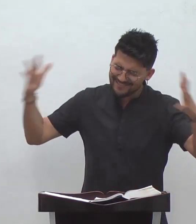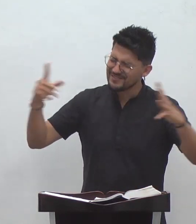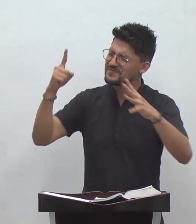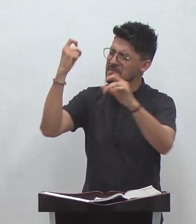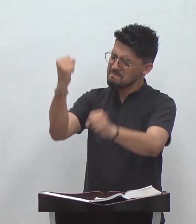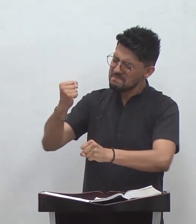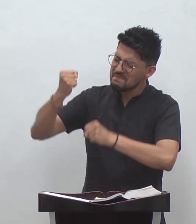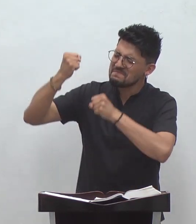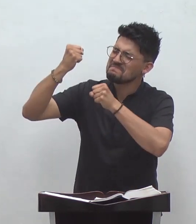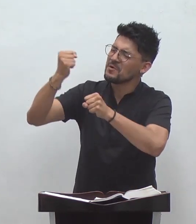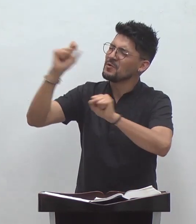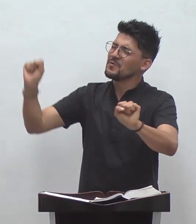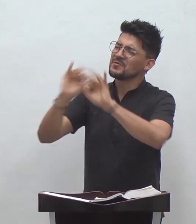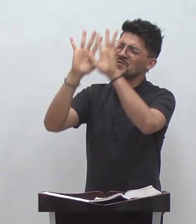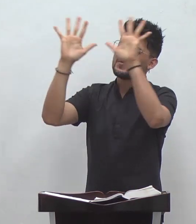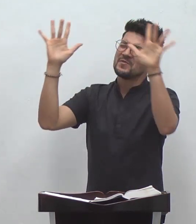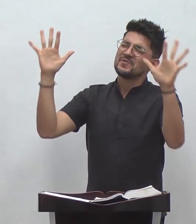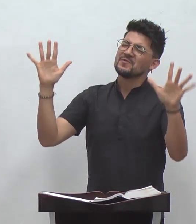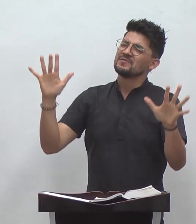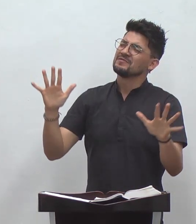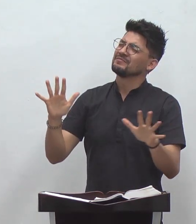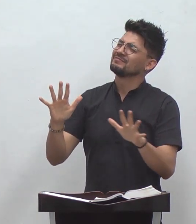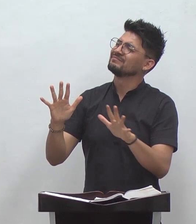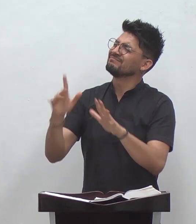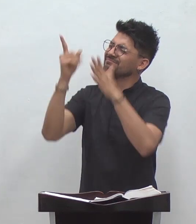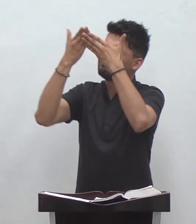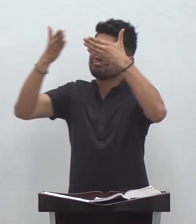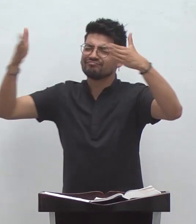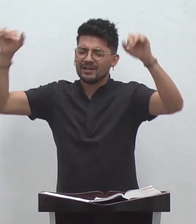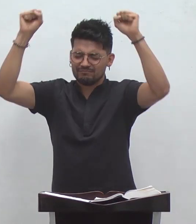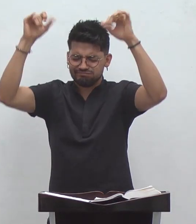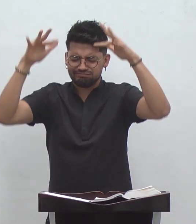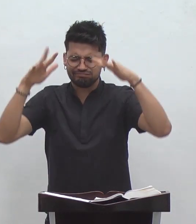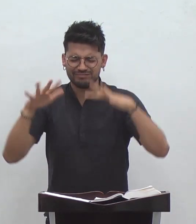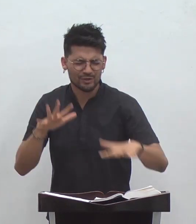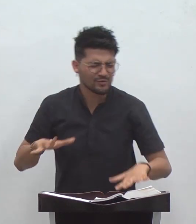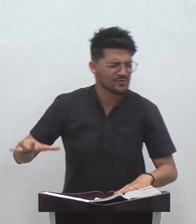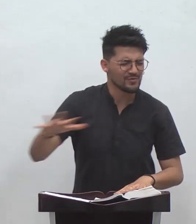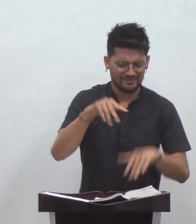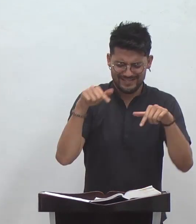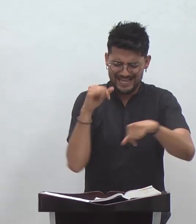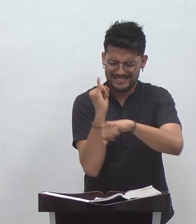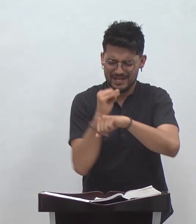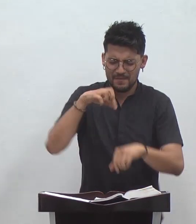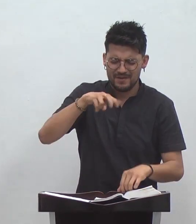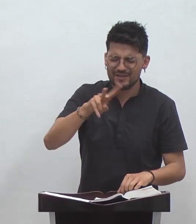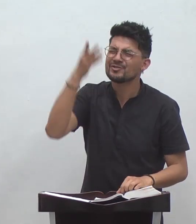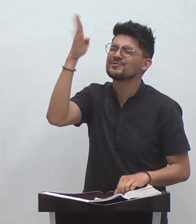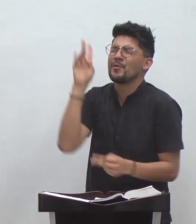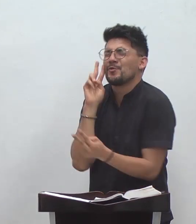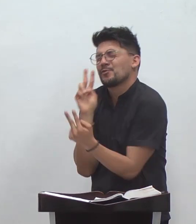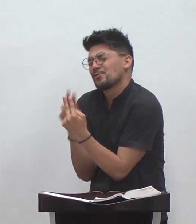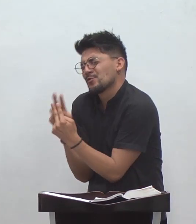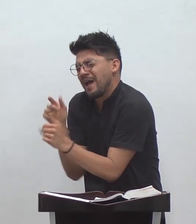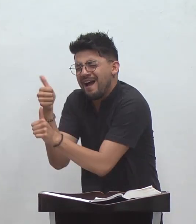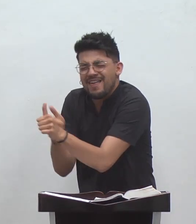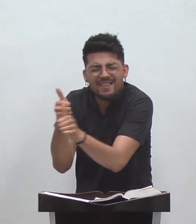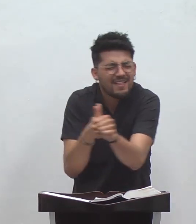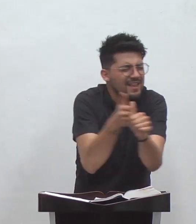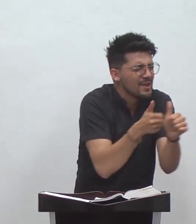tú eres grande, tú eres poderoso, y toda gloria sea a ti. Que los cielos se abran, Señor, y que llenes tu iglesia,